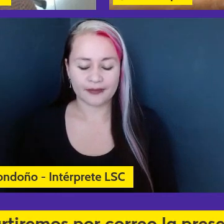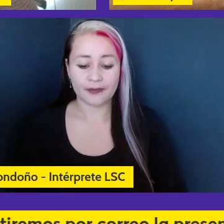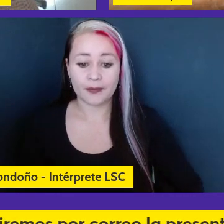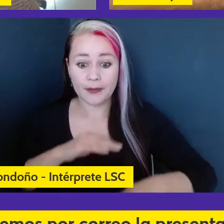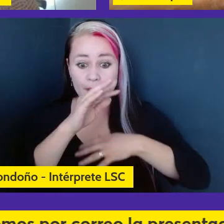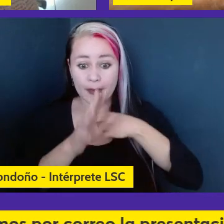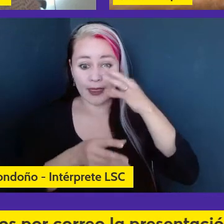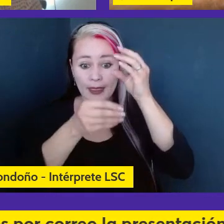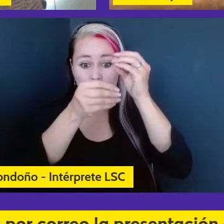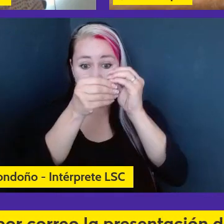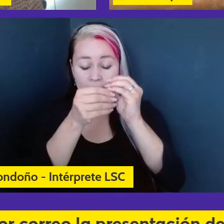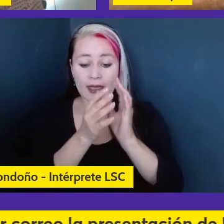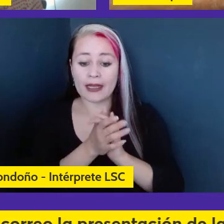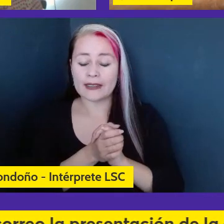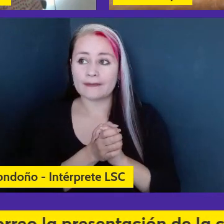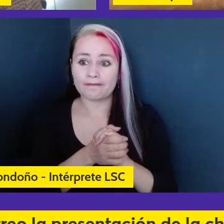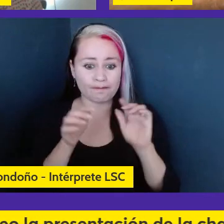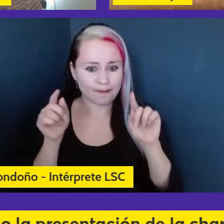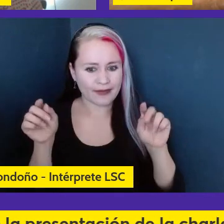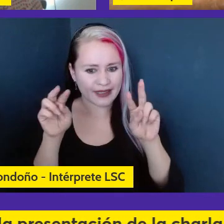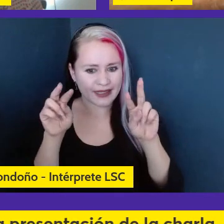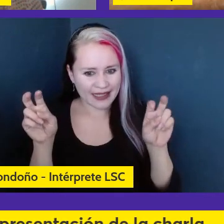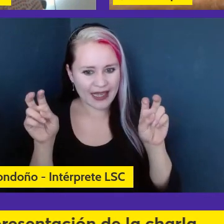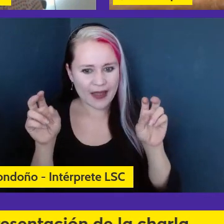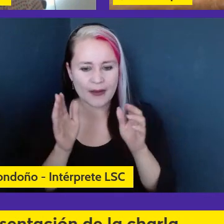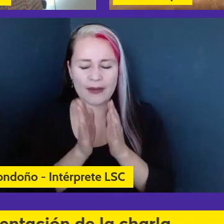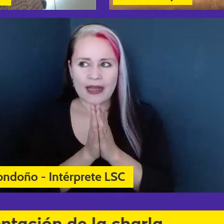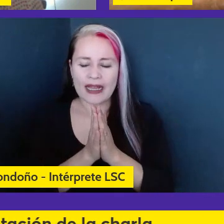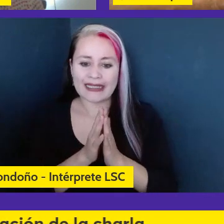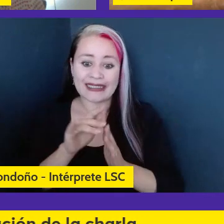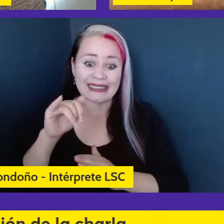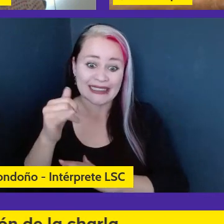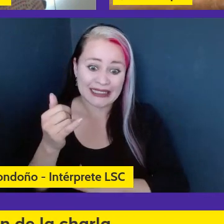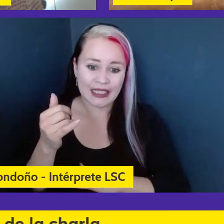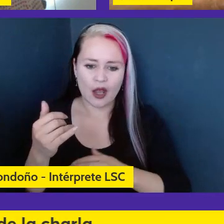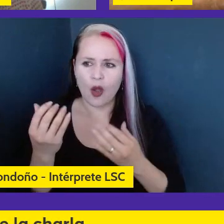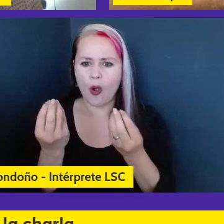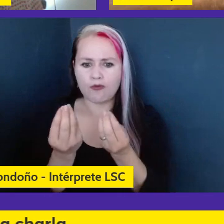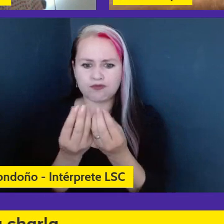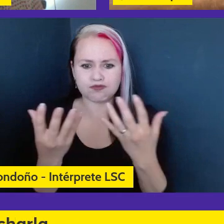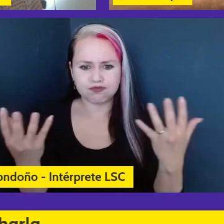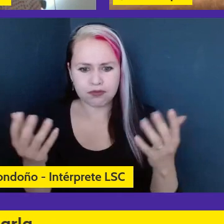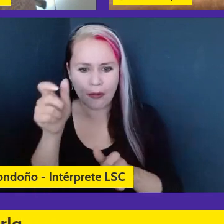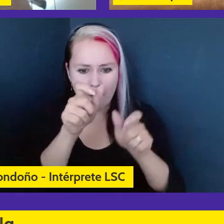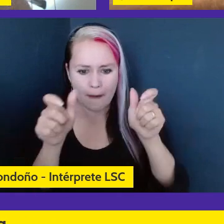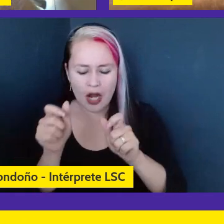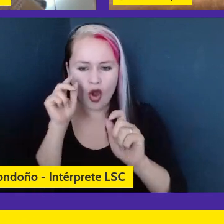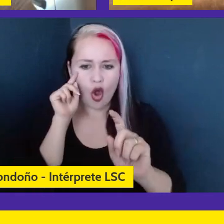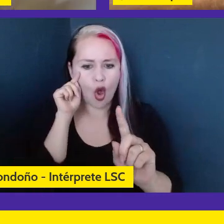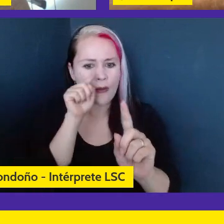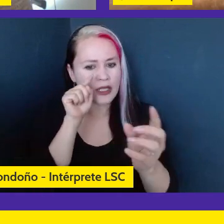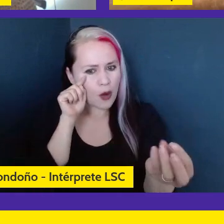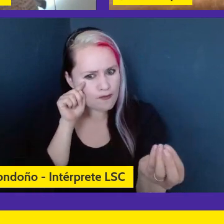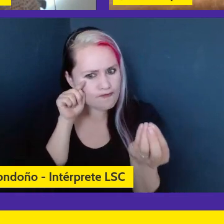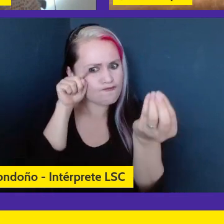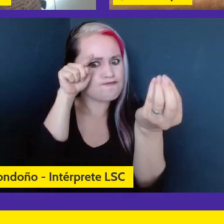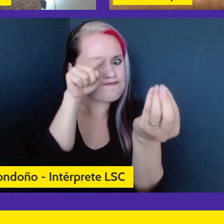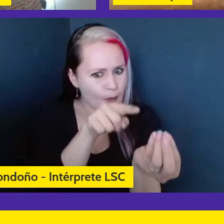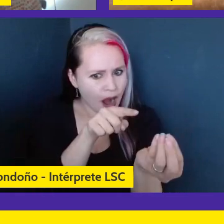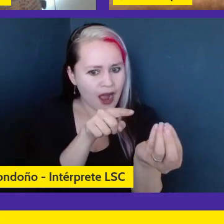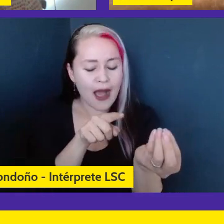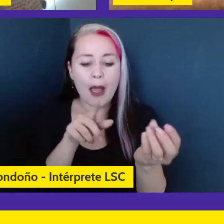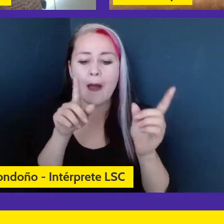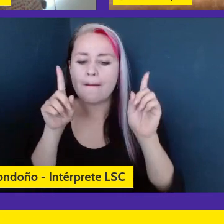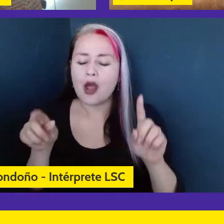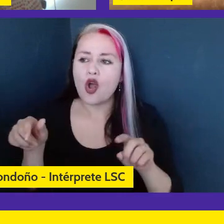Además de este tema de tener un público en mente, un público objetivo, pero querés llegar a